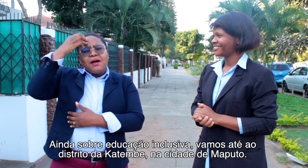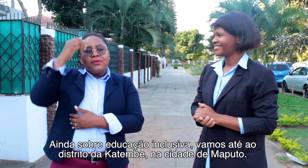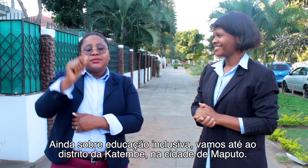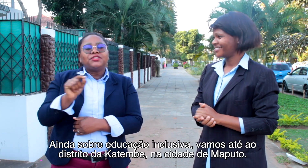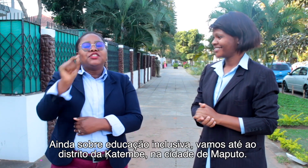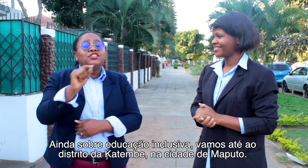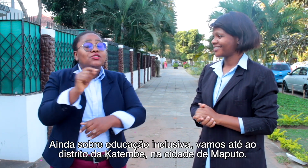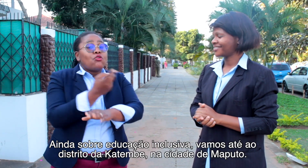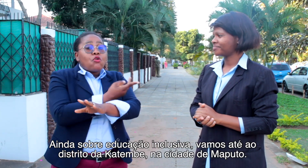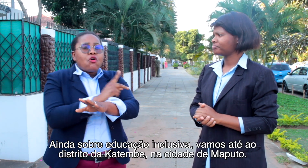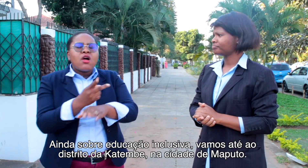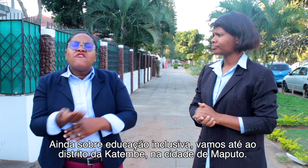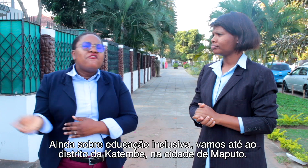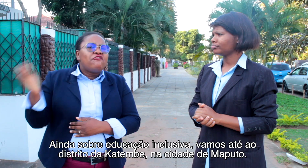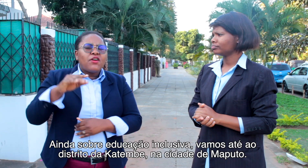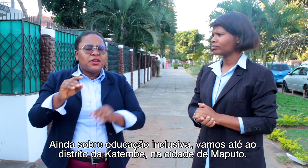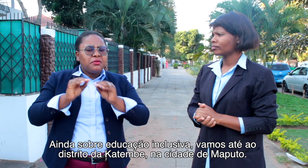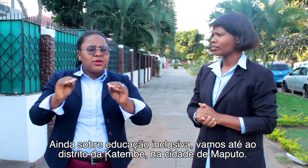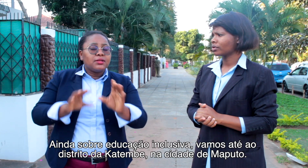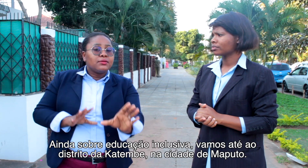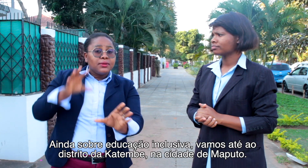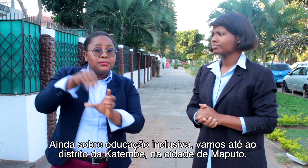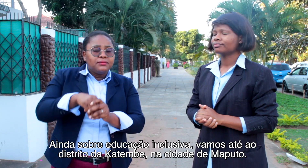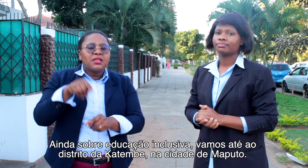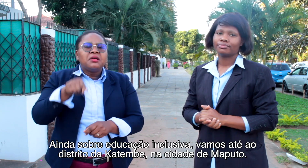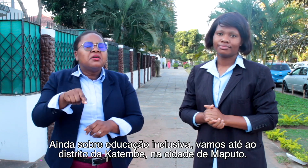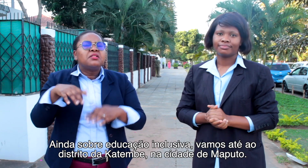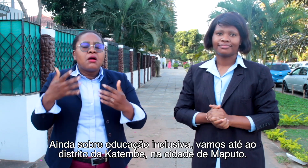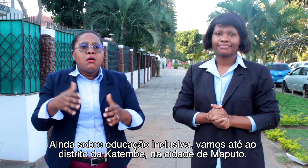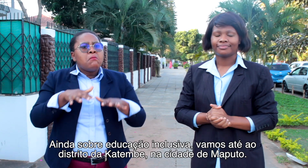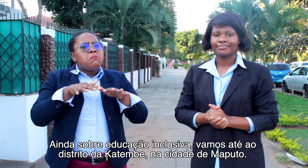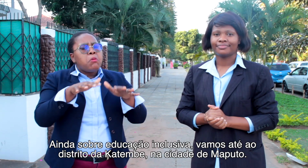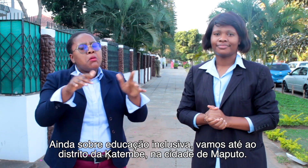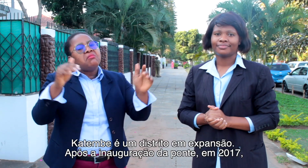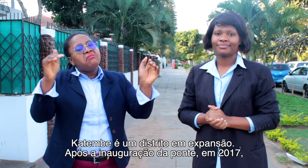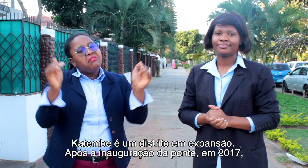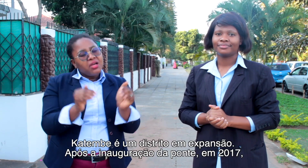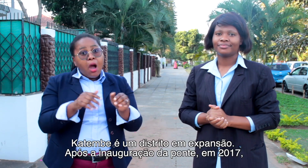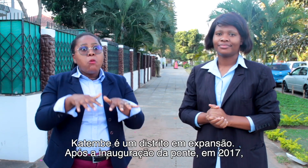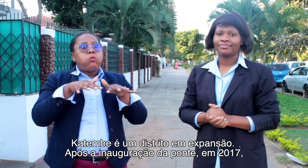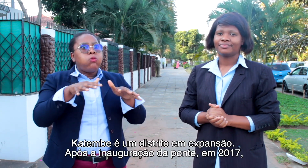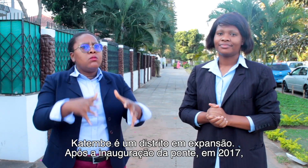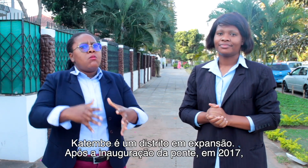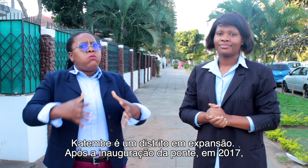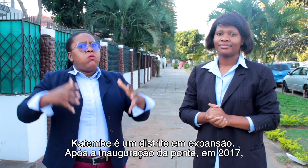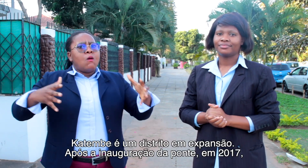Ainda sobre educação inclusiva, vamos até o distrito de Catembe, na cidade de Maputo. Catembe é um distrito em expansão.